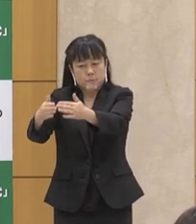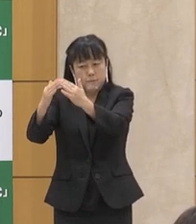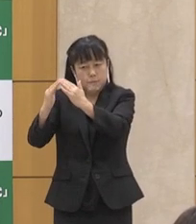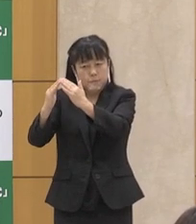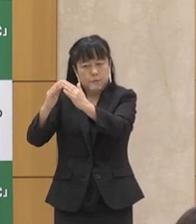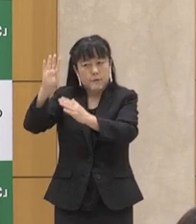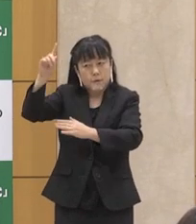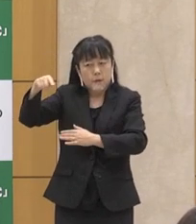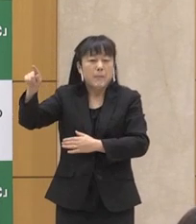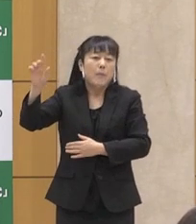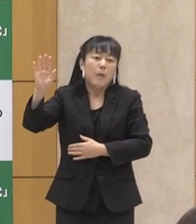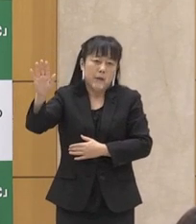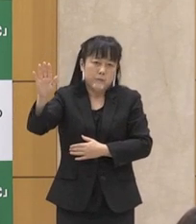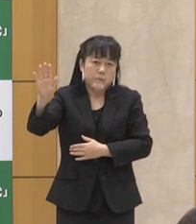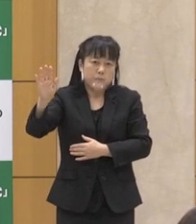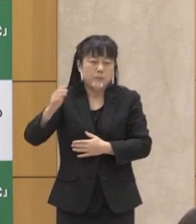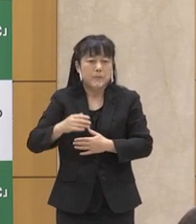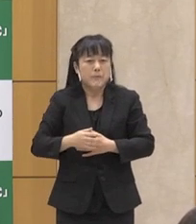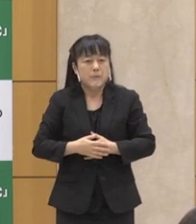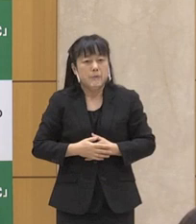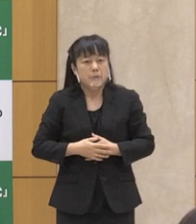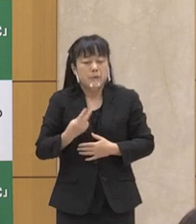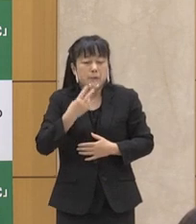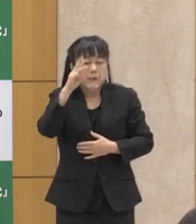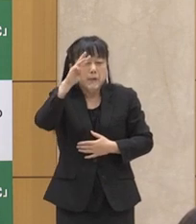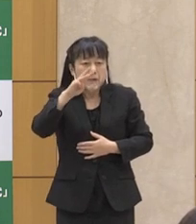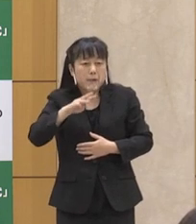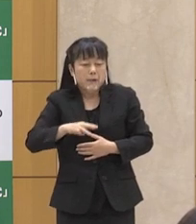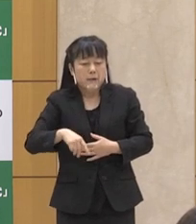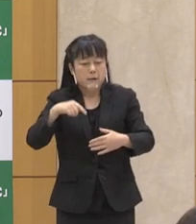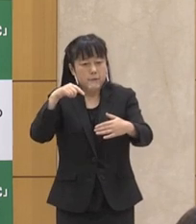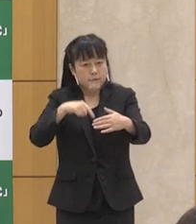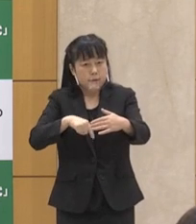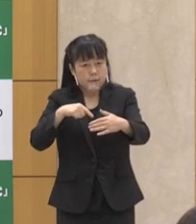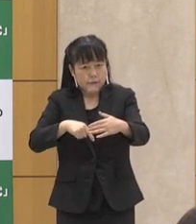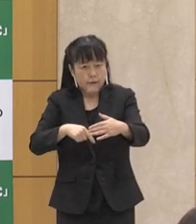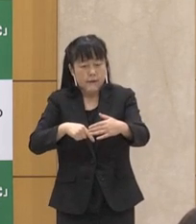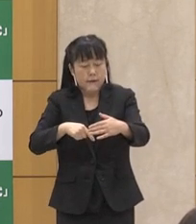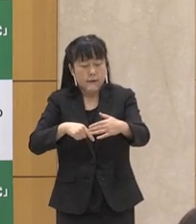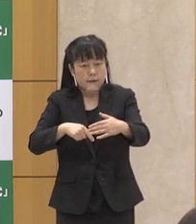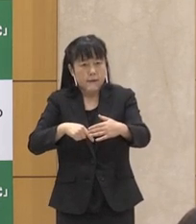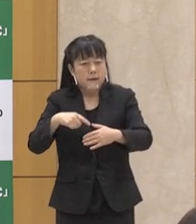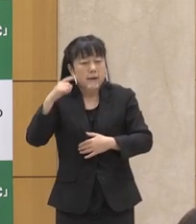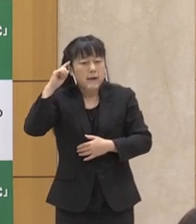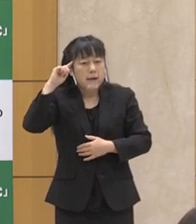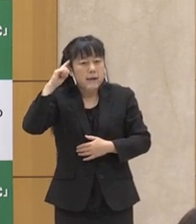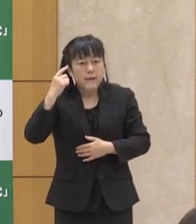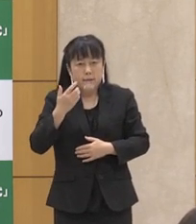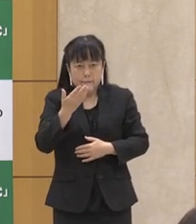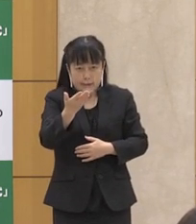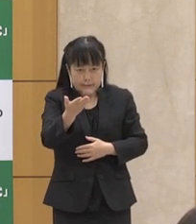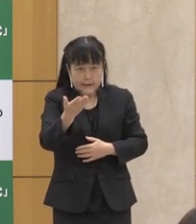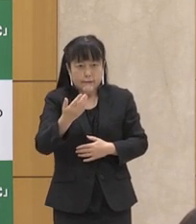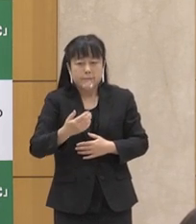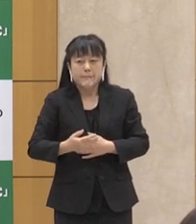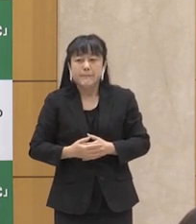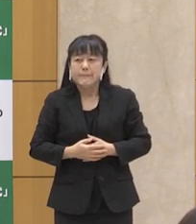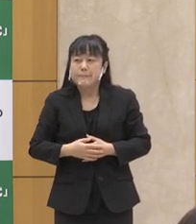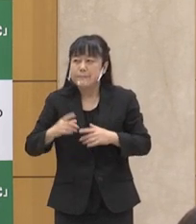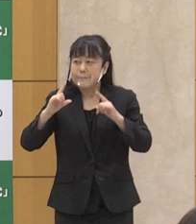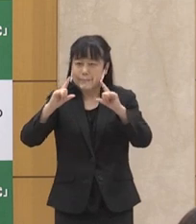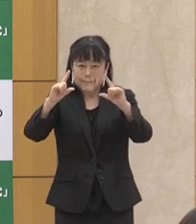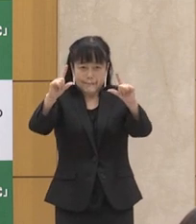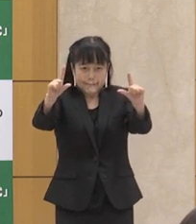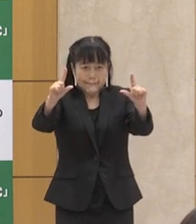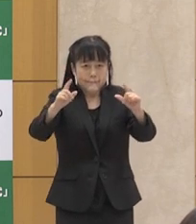ておるんですけれども、もう一歩踏み込んだご対応っていうのは県としては考えていらっしゃいますでしょうか。 今の